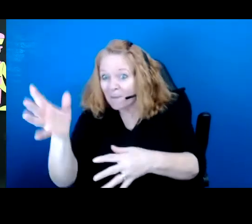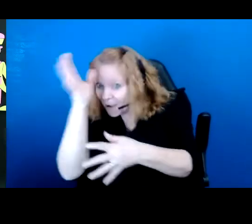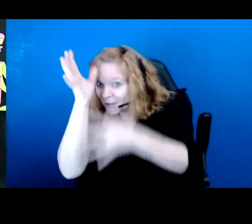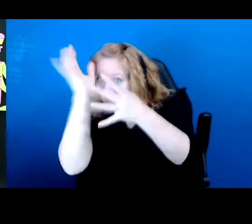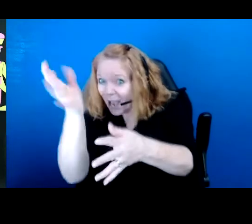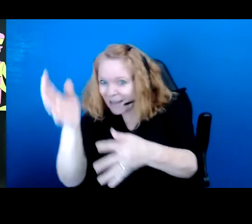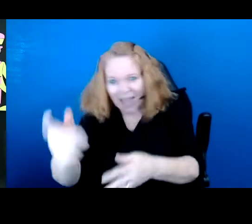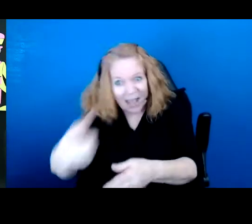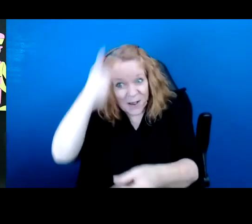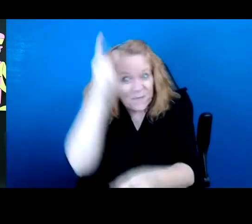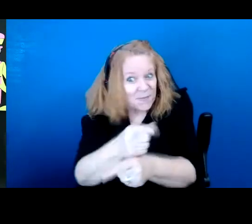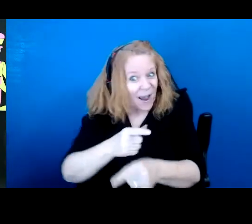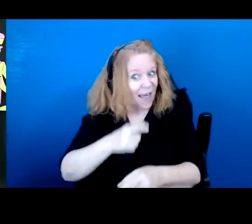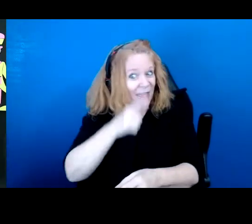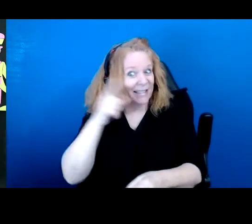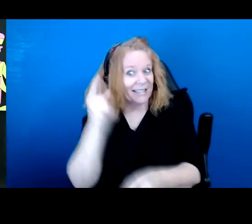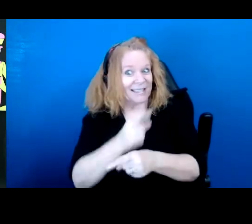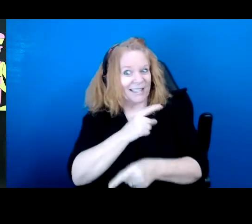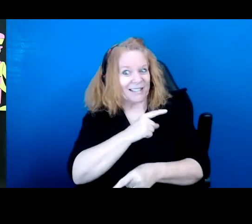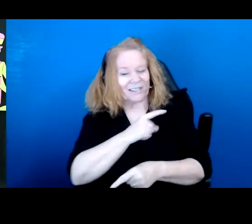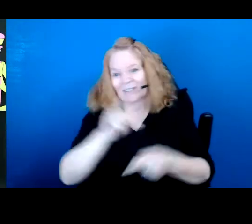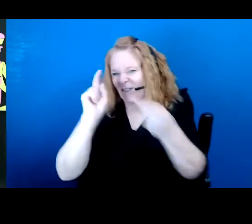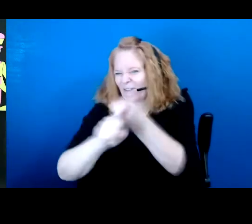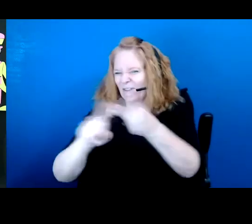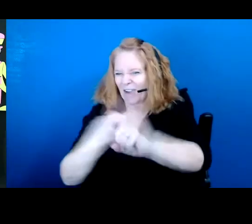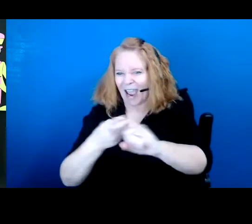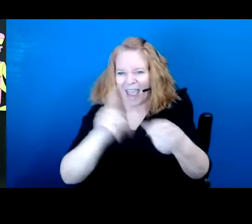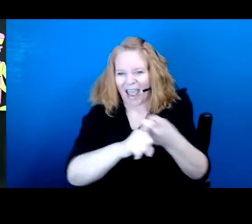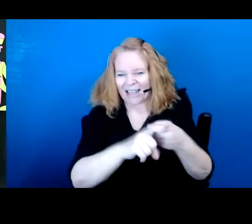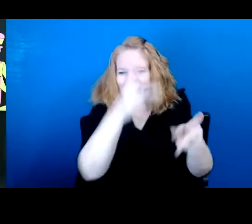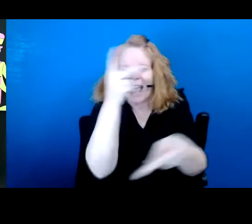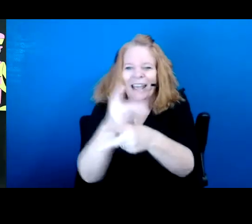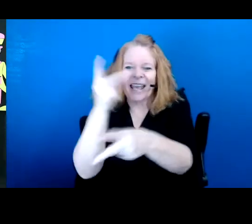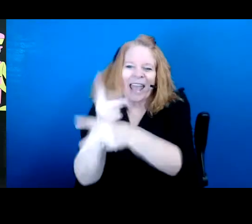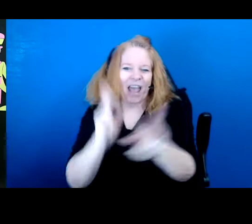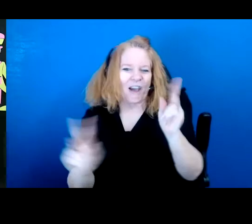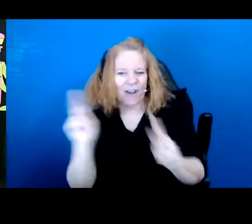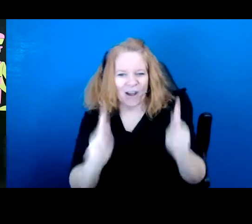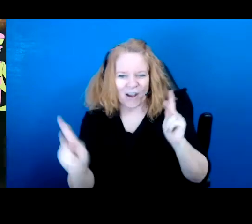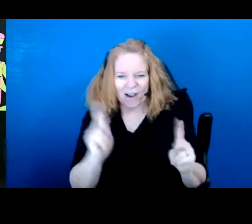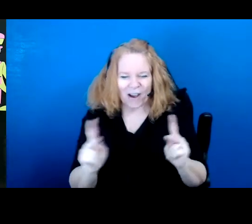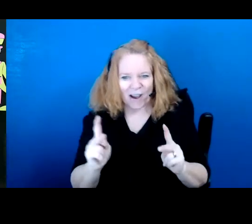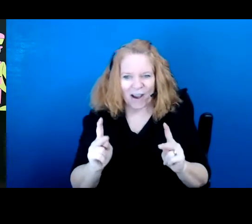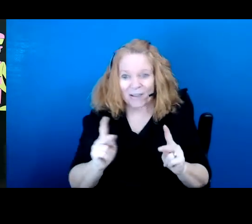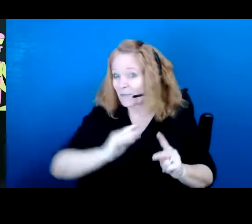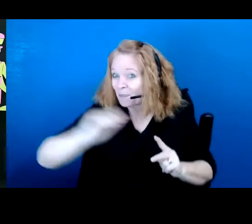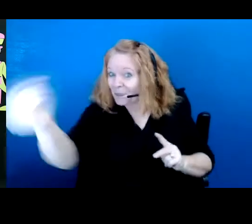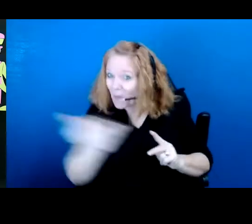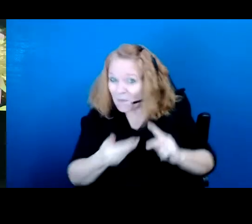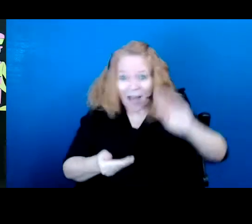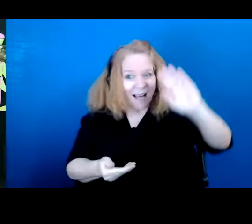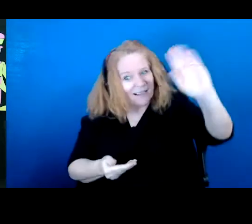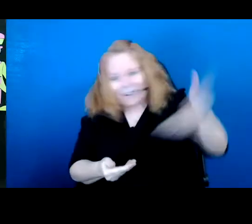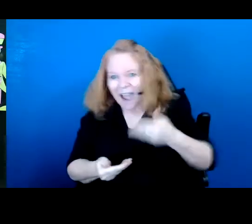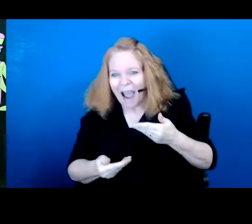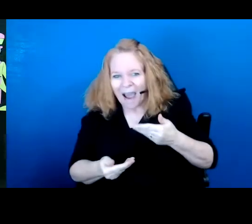papás abuelos abuelas hermanos hermanos amigos y todos